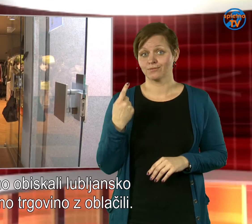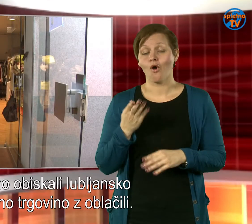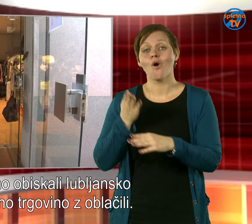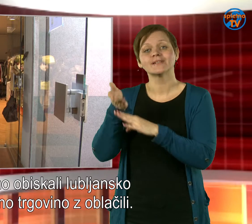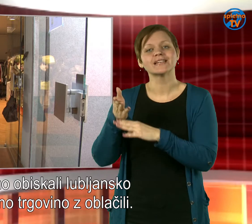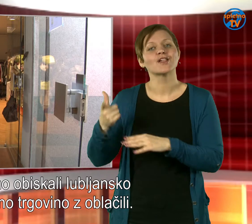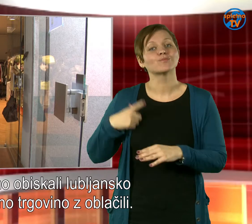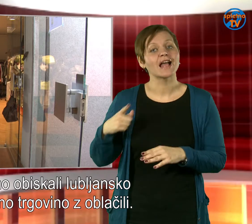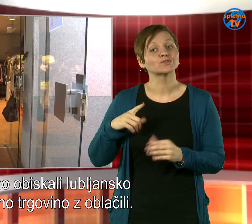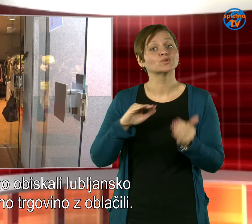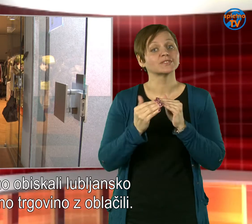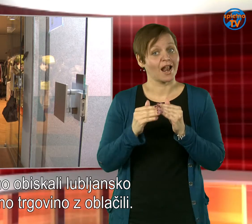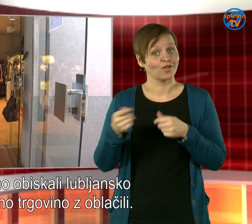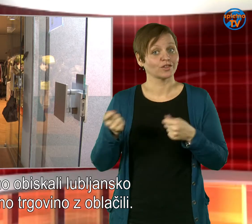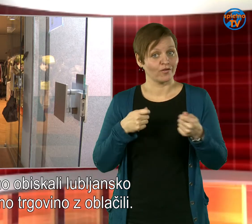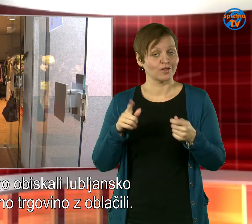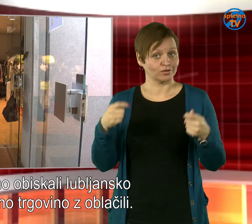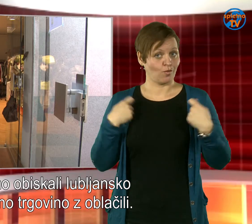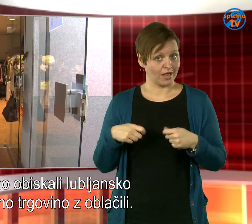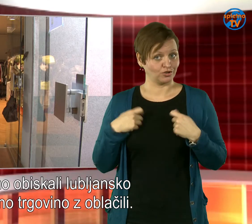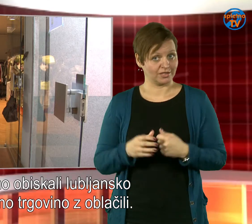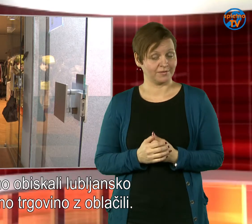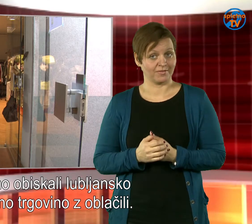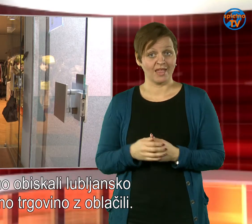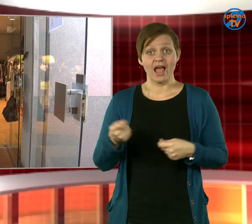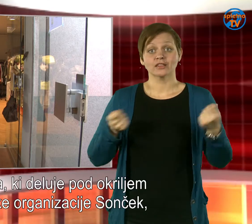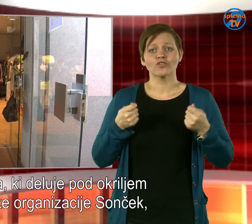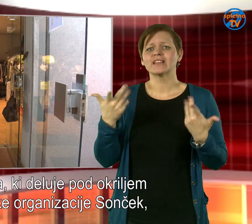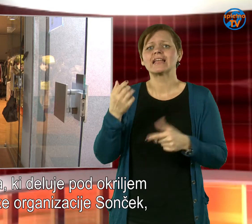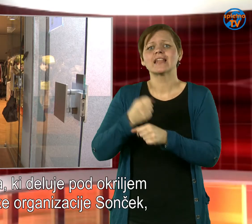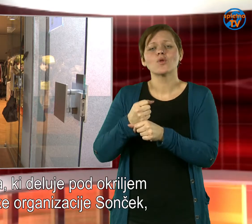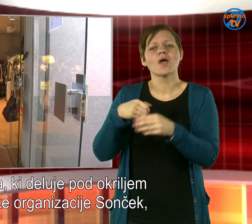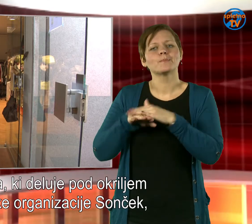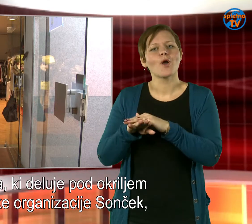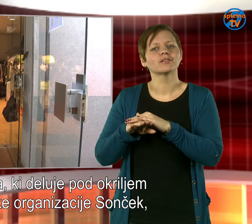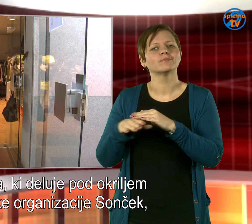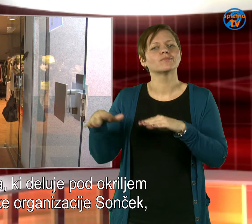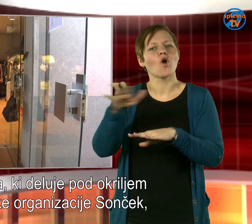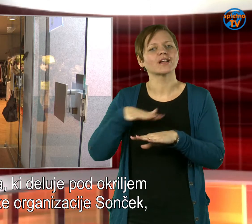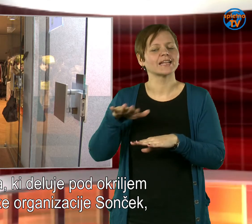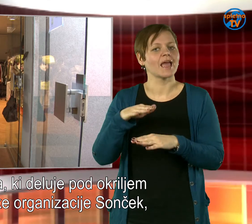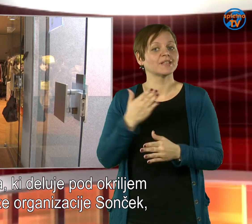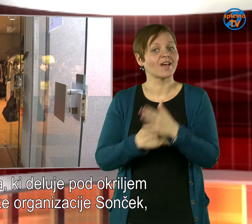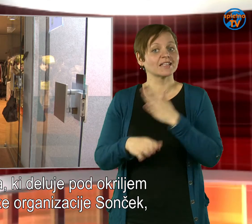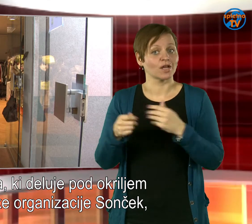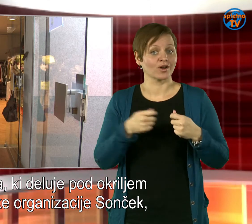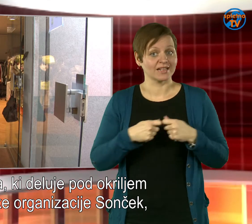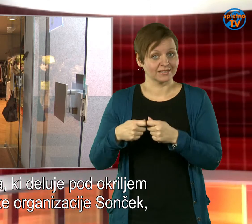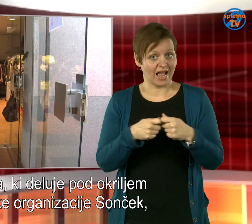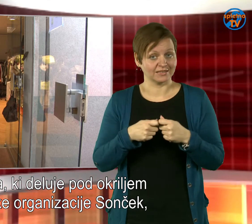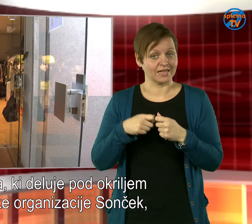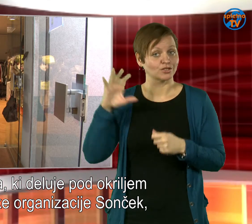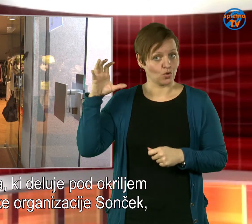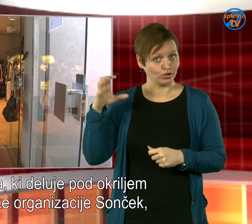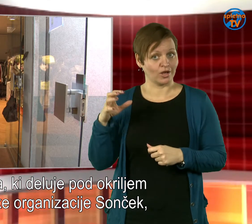Mi smo obiskali ljubljansko socialno trgovino z oblačili. Trgovina, ki deluje pod okriljem invalidske organizacije